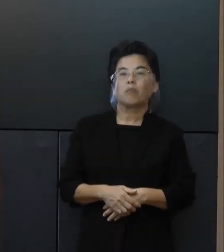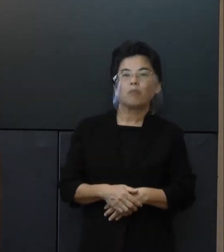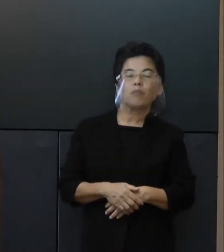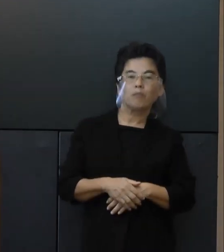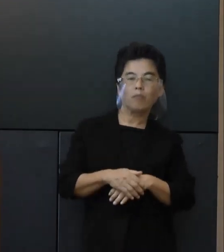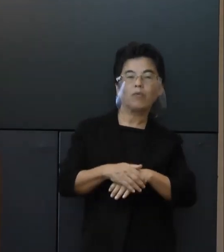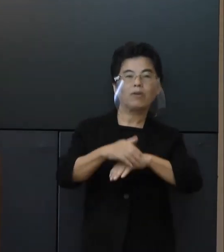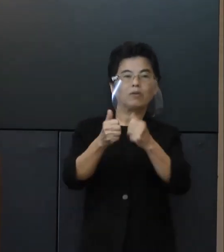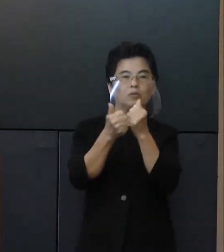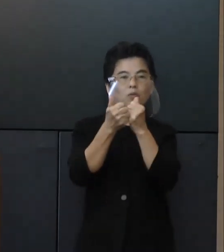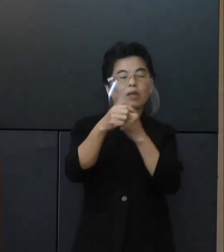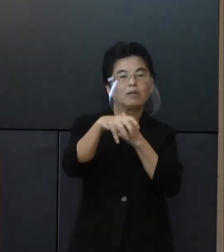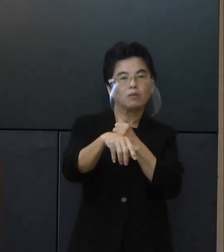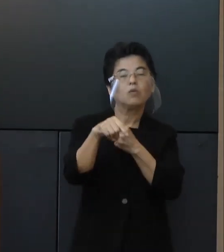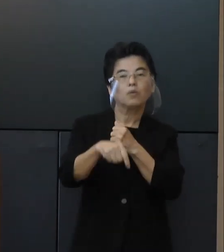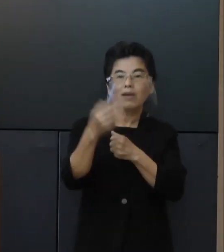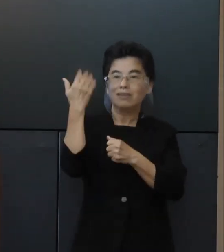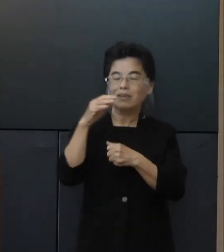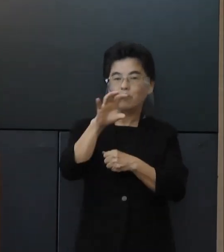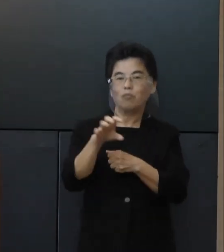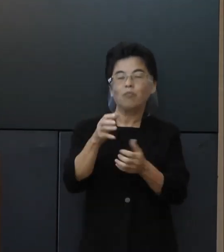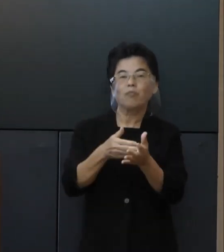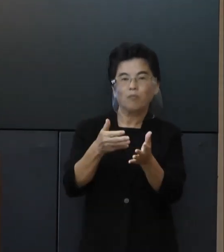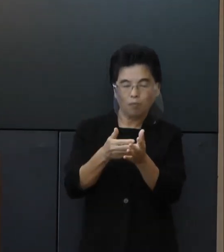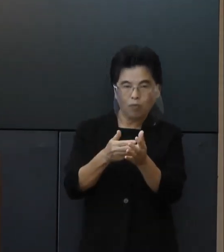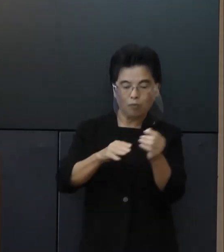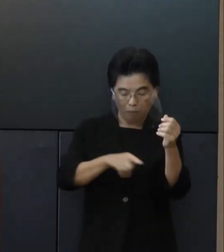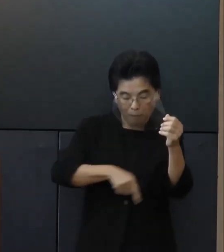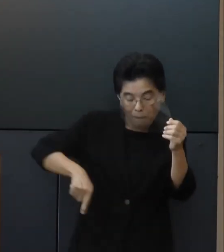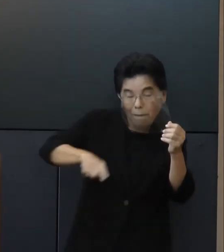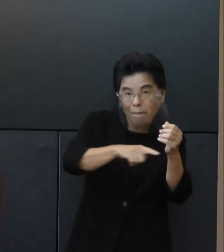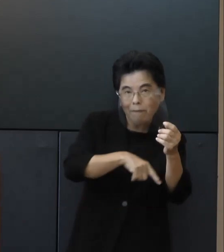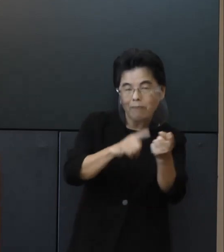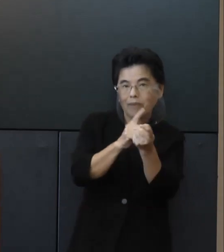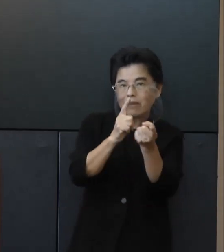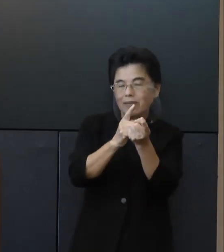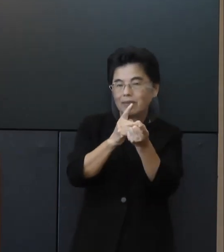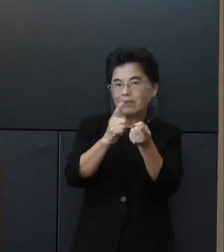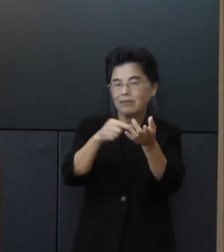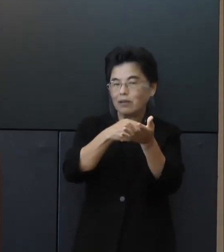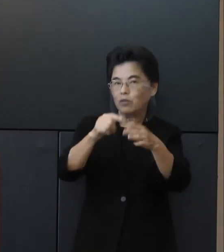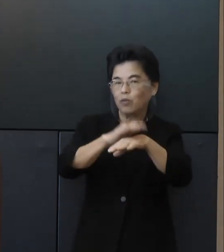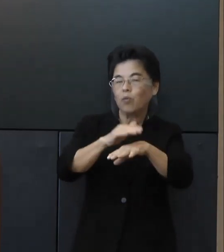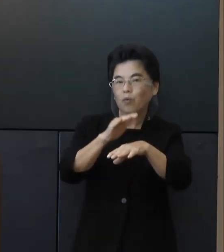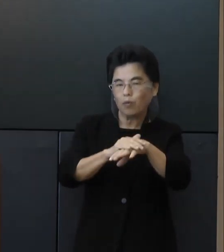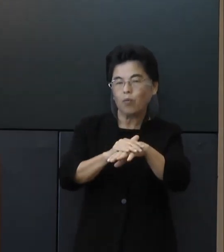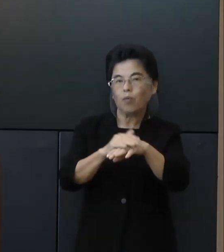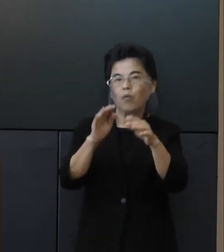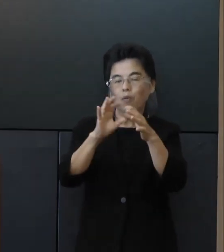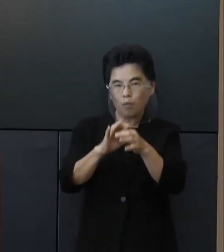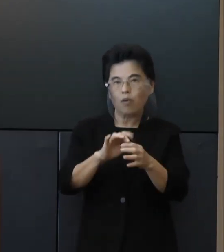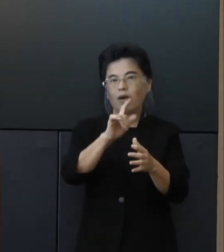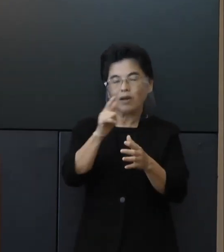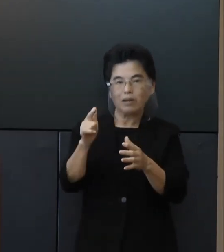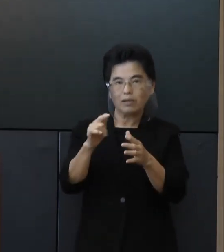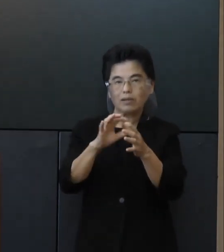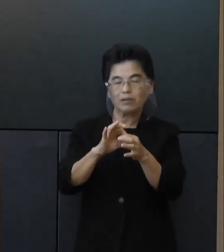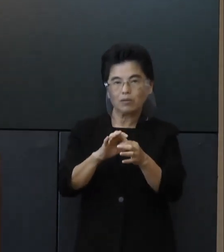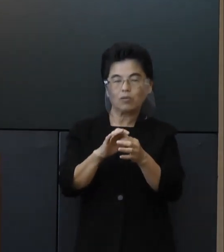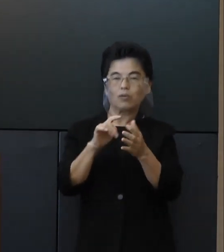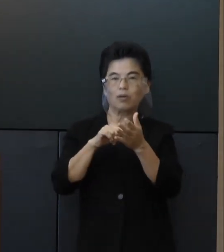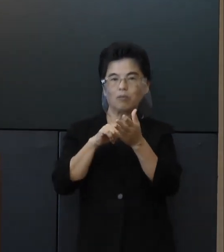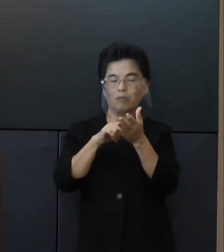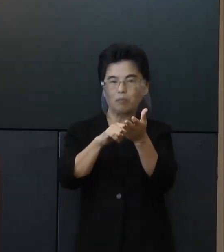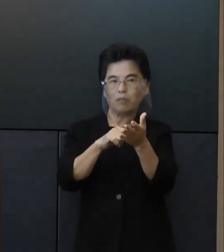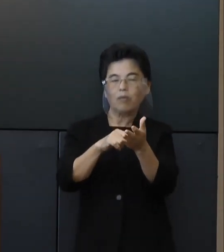コについては先ほどから申し上げてますとおり、水際対策、特に島嶼県であります沖縄ではその重要性ということに鑑みま